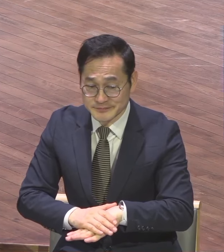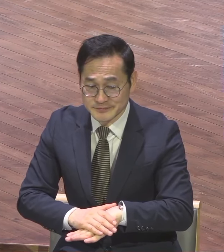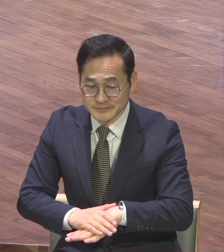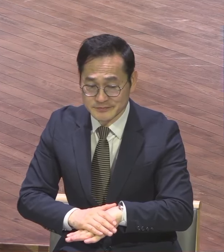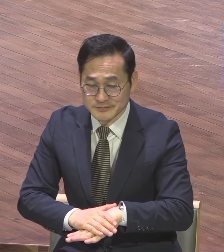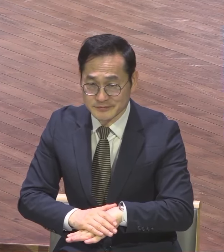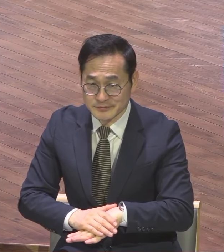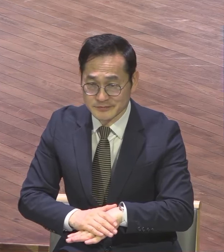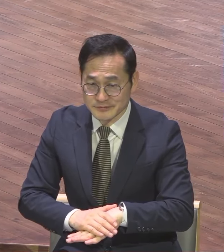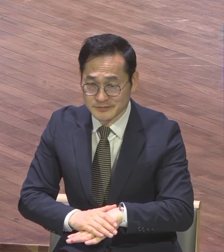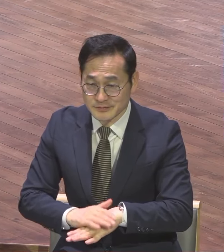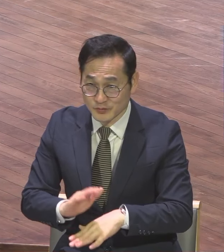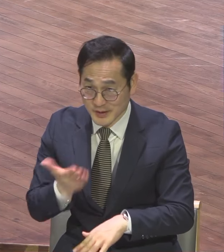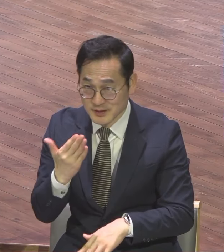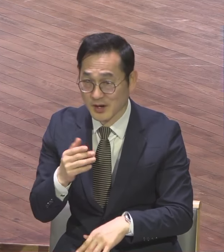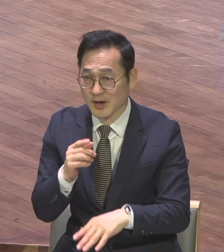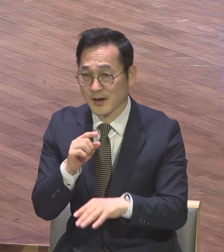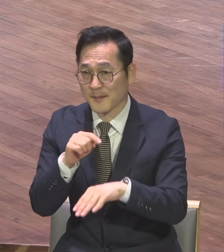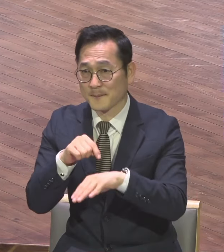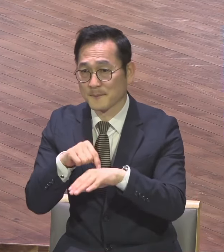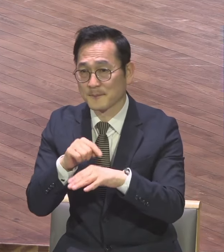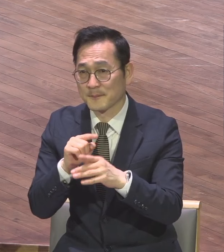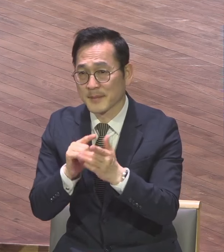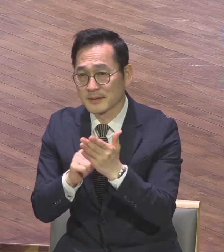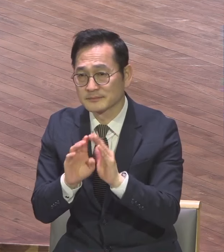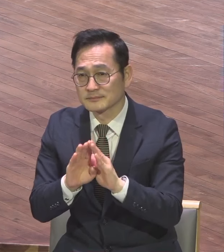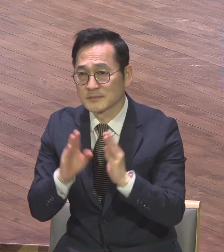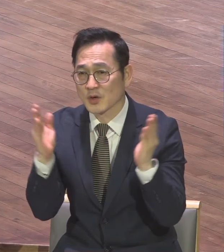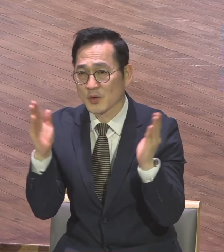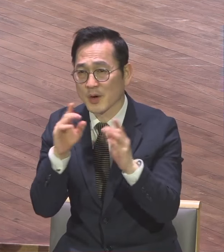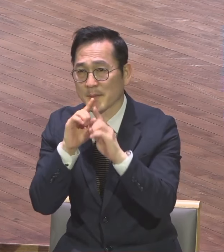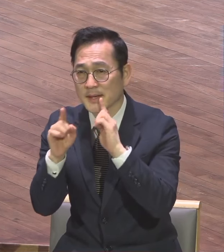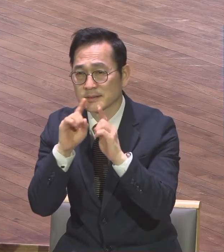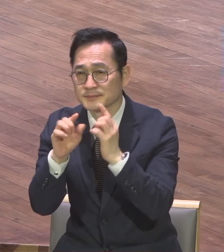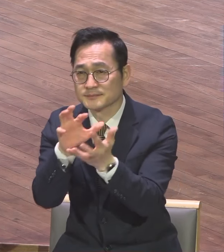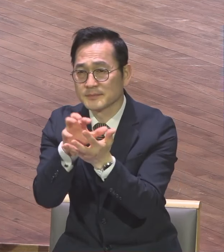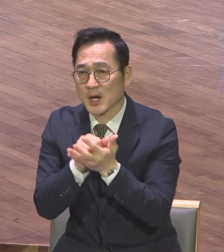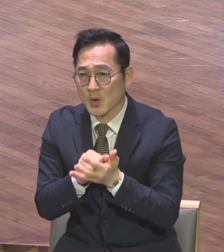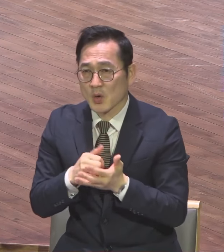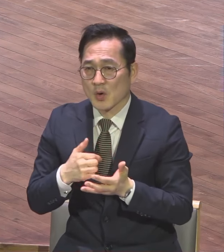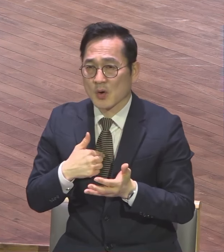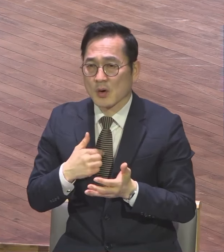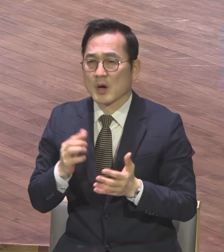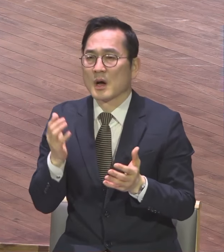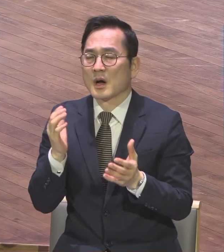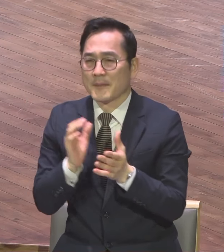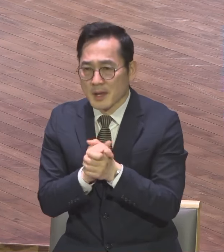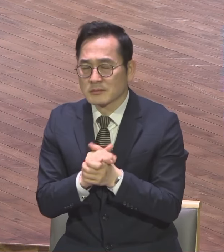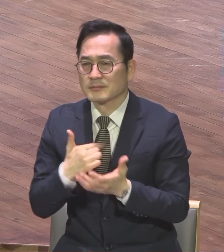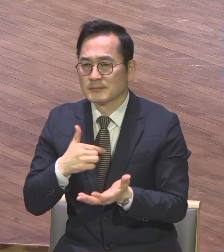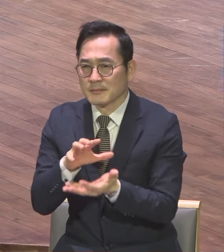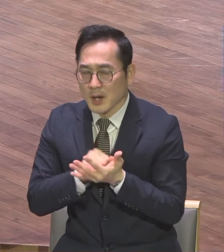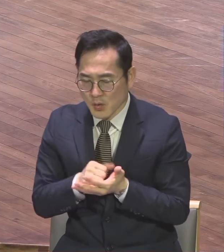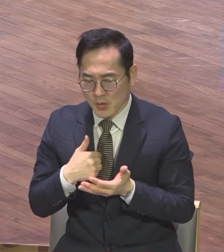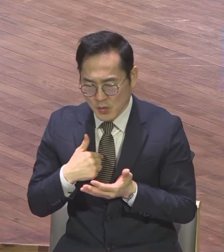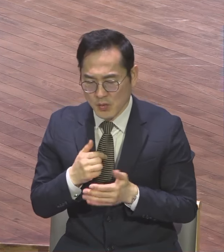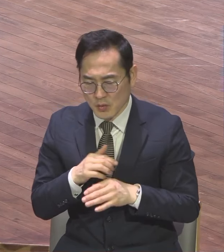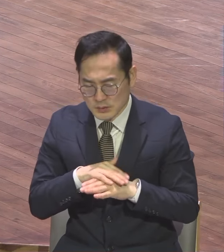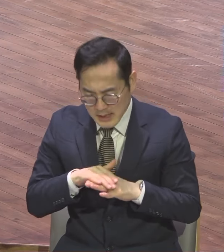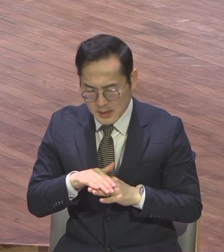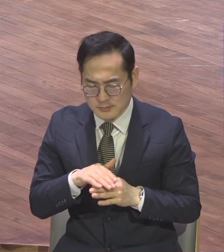들으면서 아 그렇구나 편집하고 그걸 설계하고 디자인하고 말씀 가지고 이런 영적 환경을